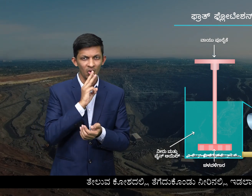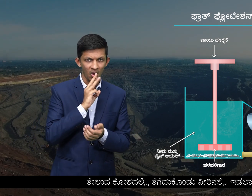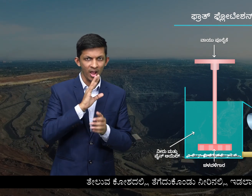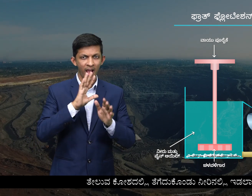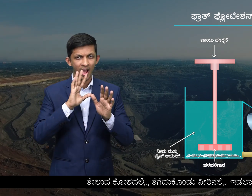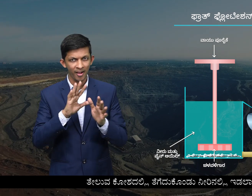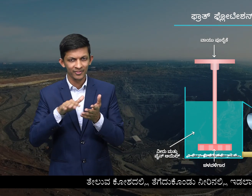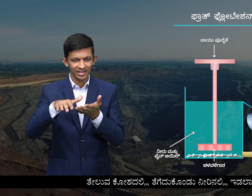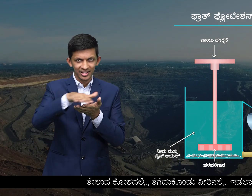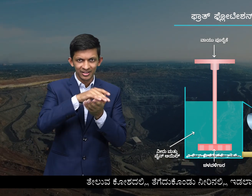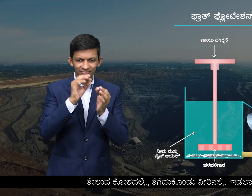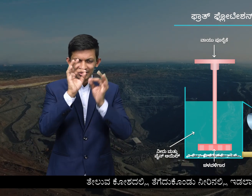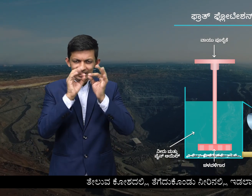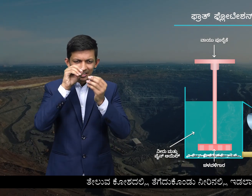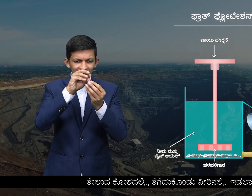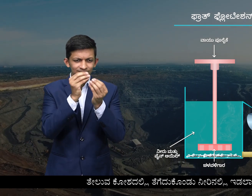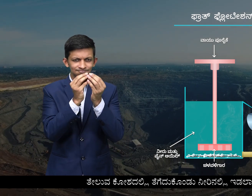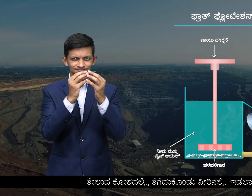ಇಡಲಾಗುತ್ತೆ.